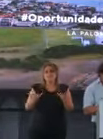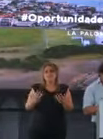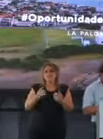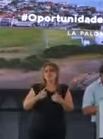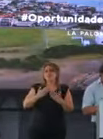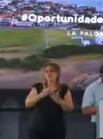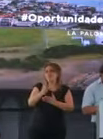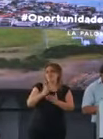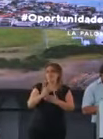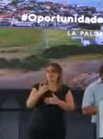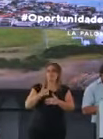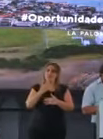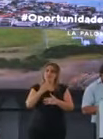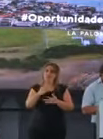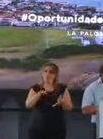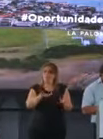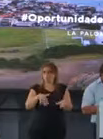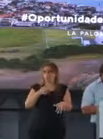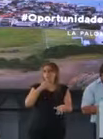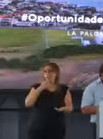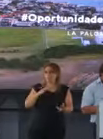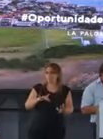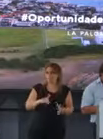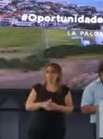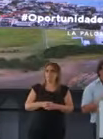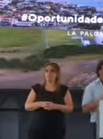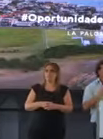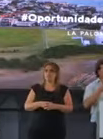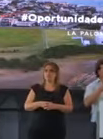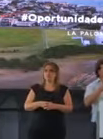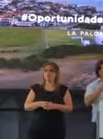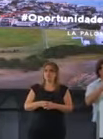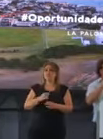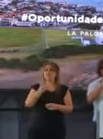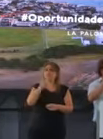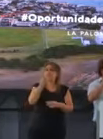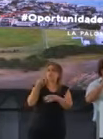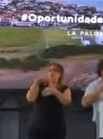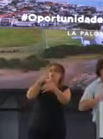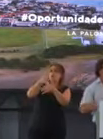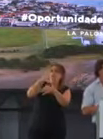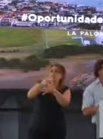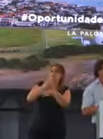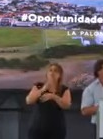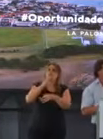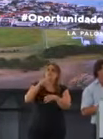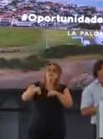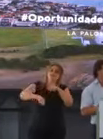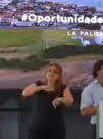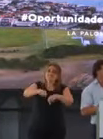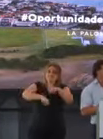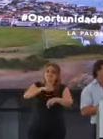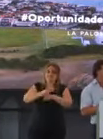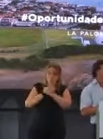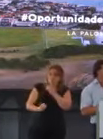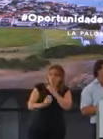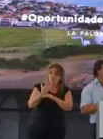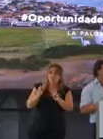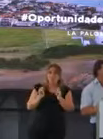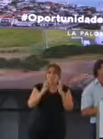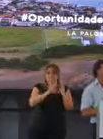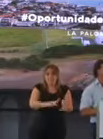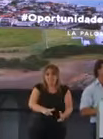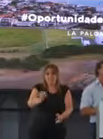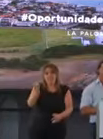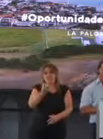Yo siempre pongo un símil que me gusta mucho, que es cuando uno enseña a sus hijos a andar en bicicleta. Lo dije en Flores